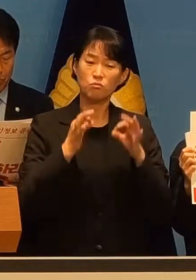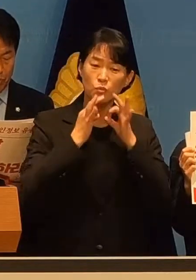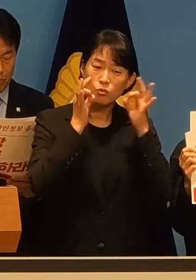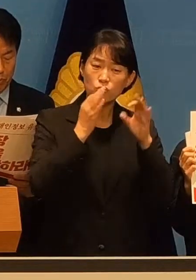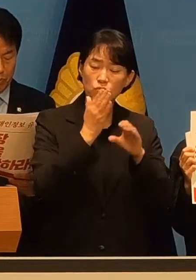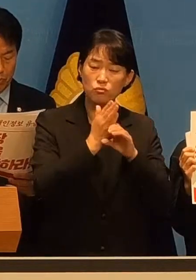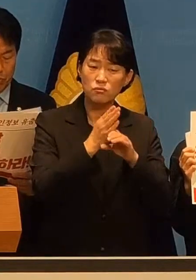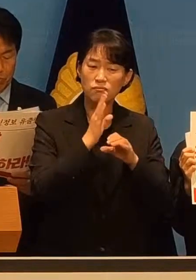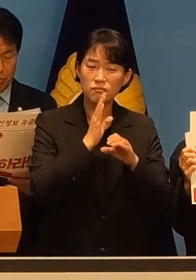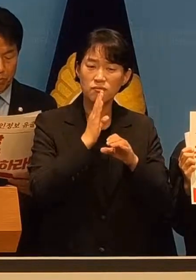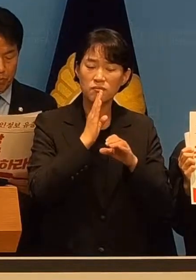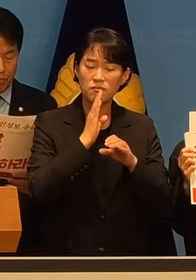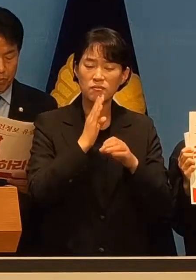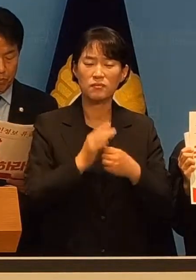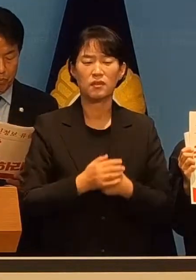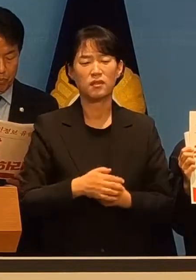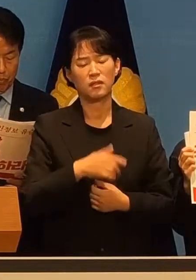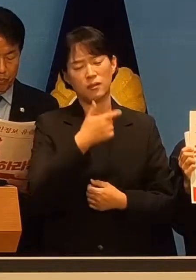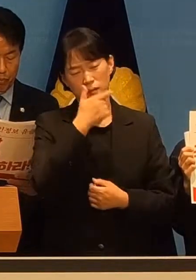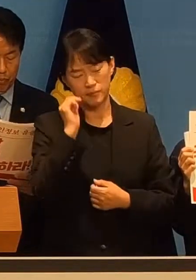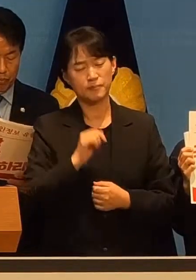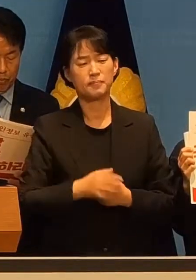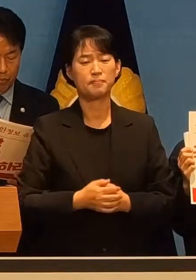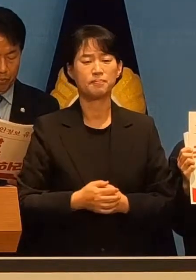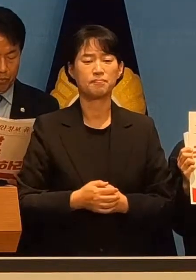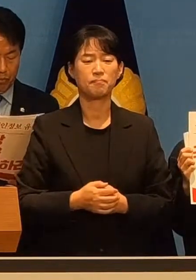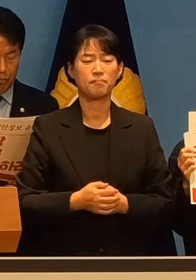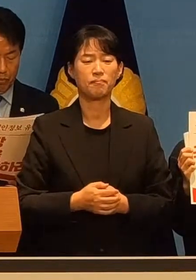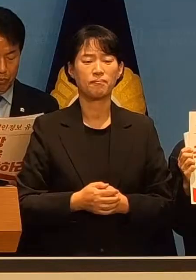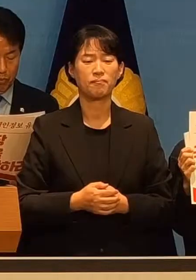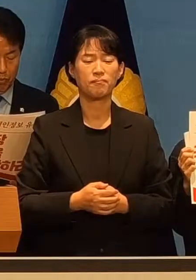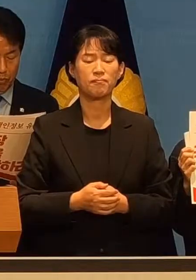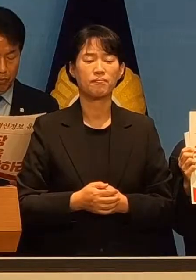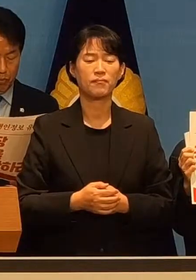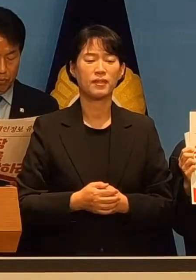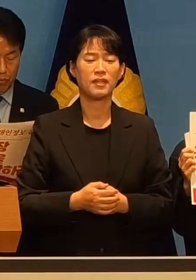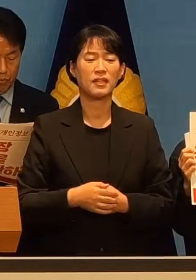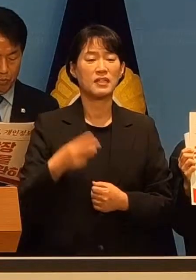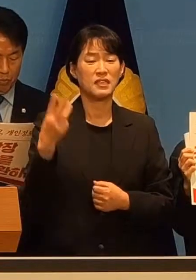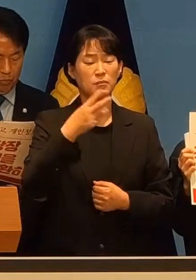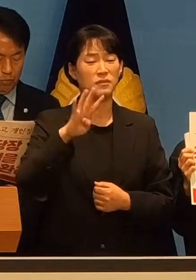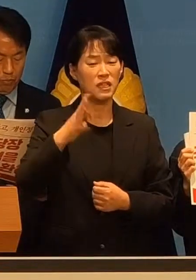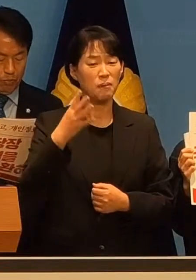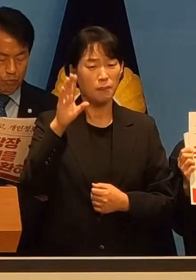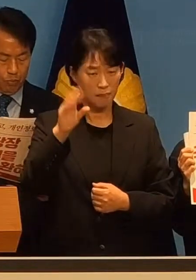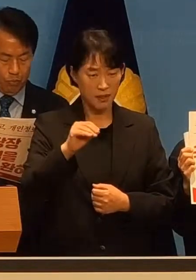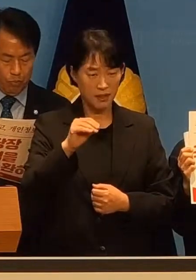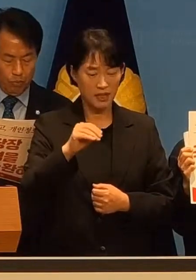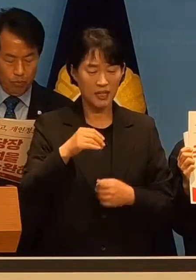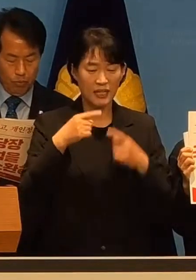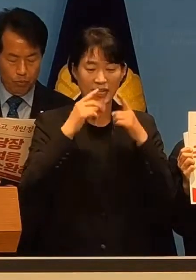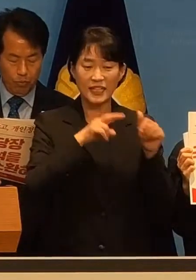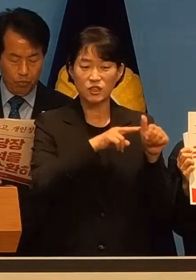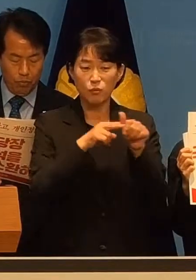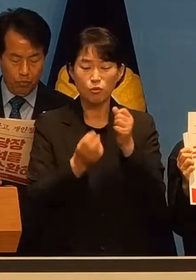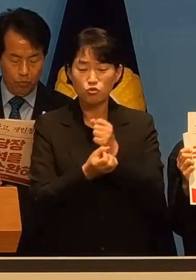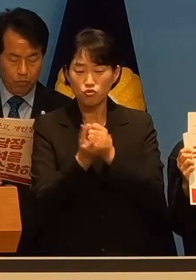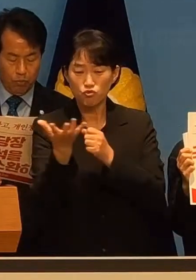있습니까? 부족합니다. 겨우 3,400만 개의 정보 유출이